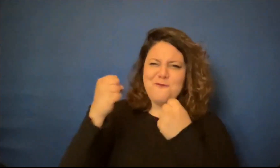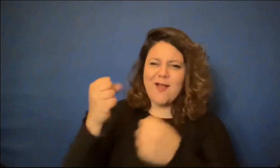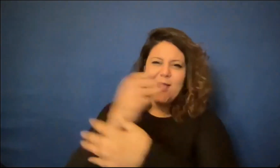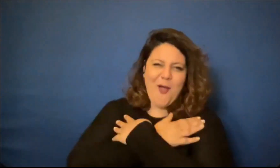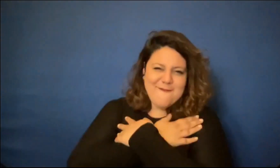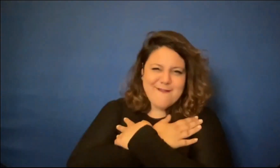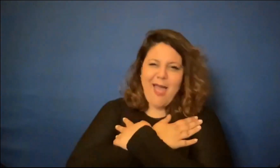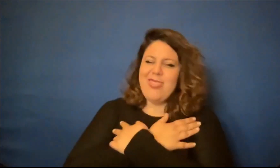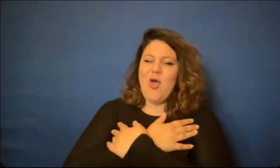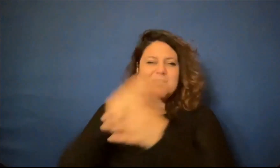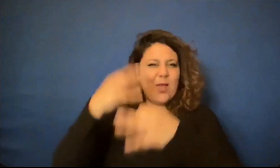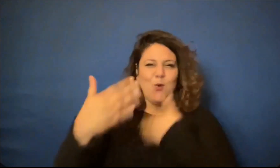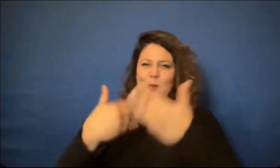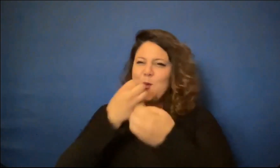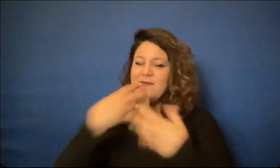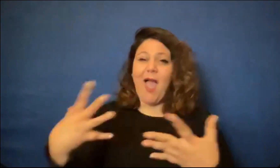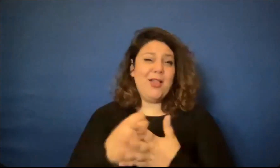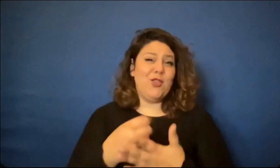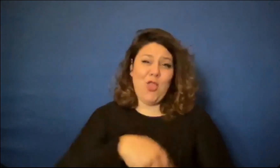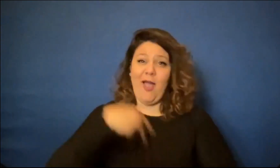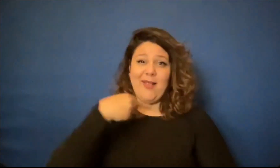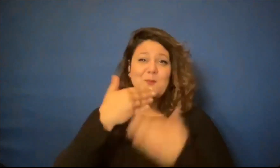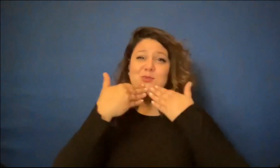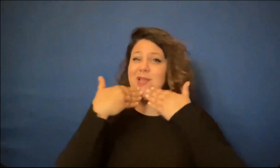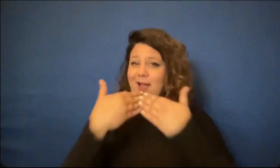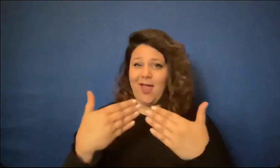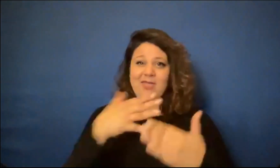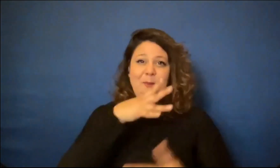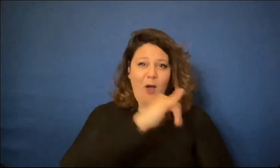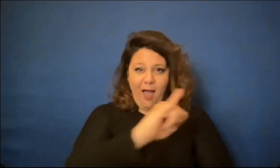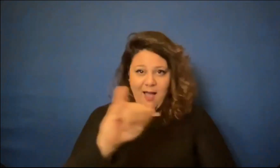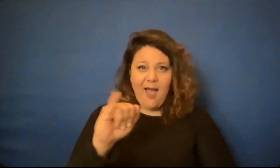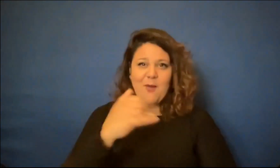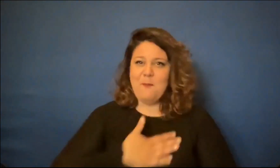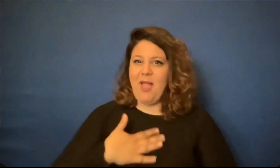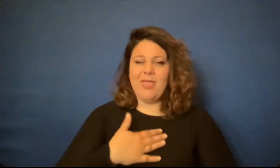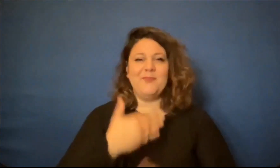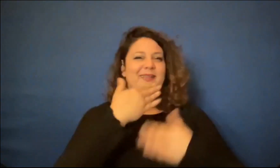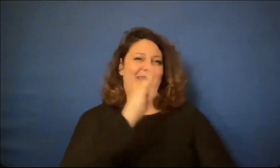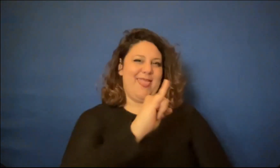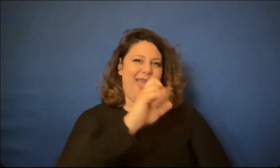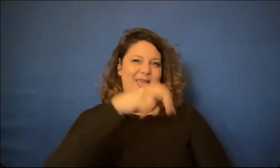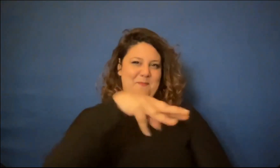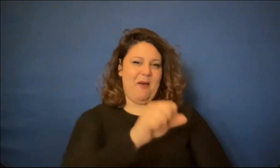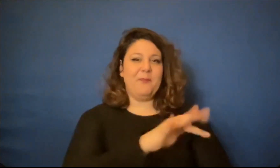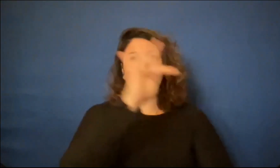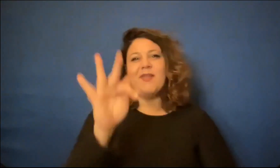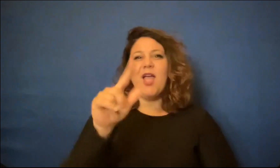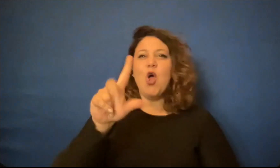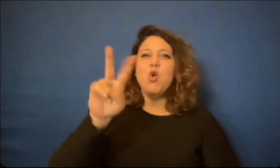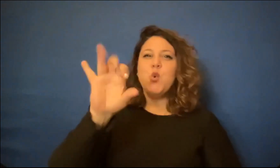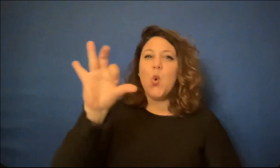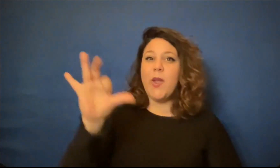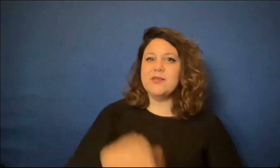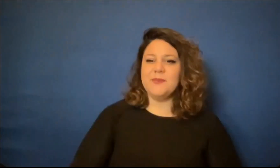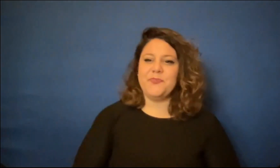muy bien. Y a todos en general, muchas gracias por estar ahí. Un placer. Gracias, Inma. Luis. Bueno, simplemente